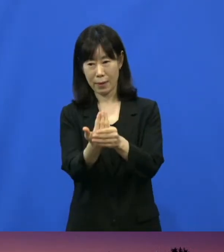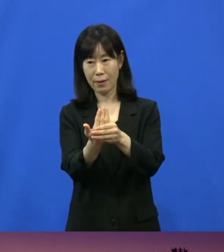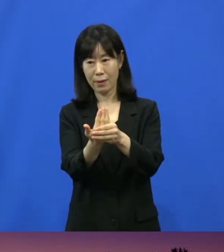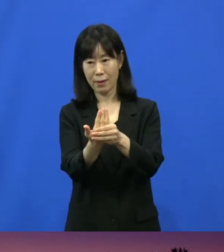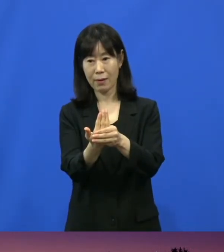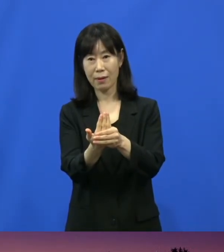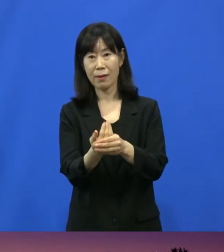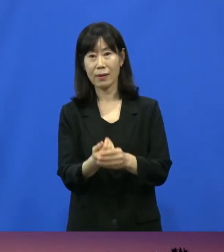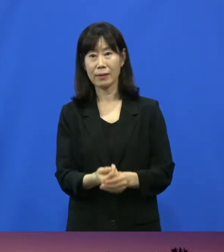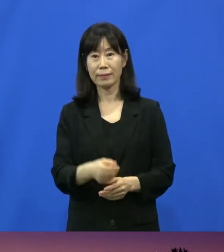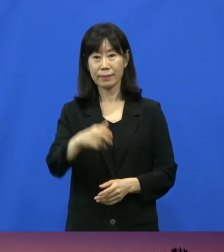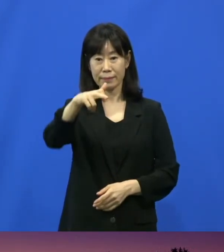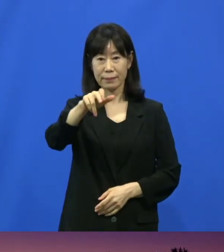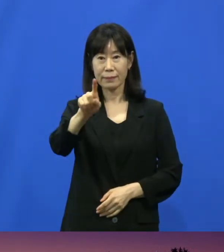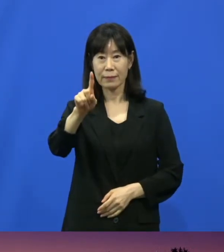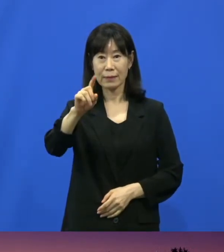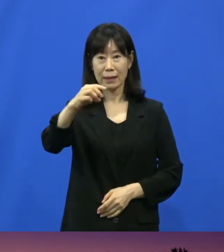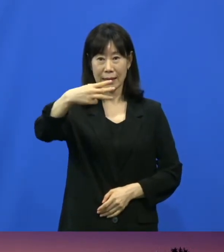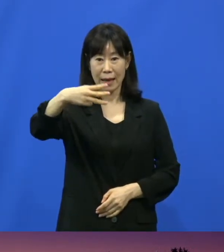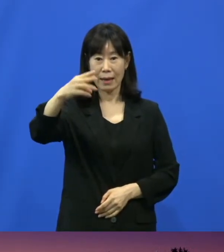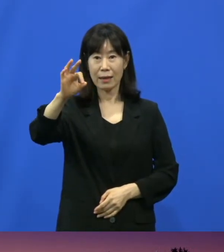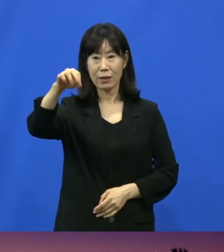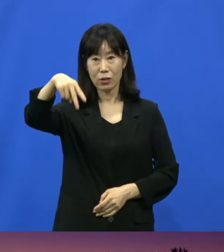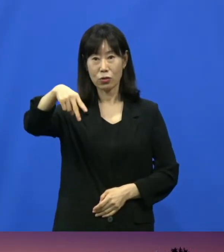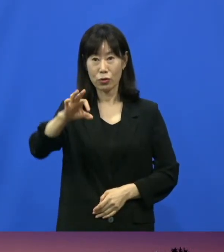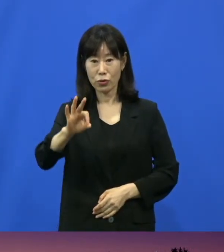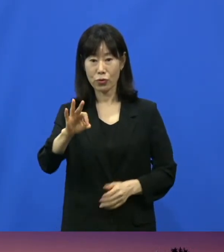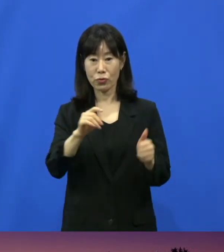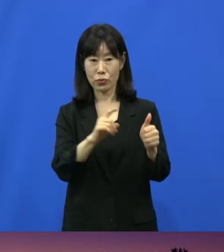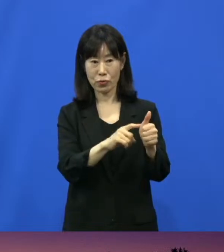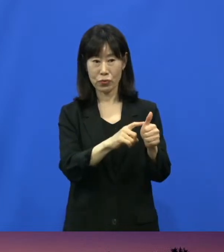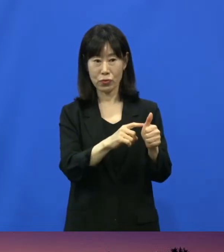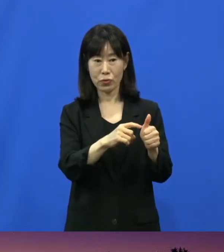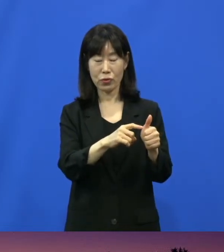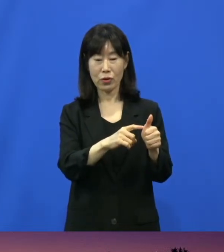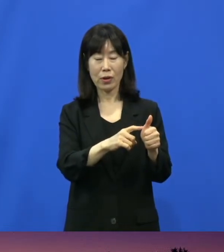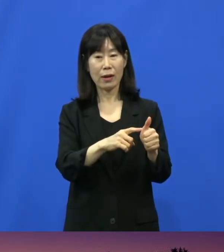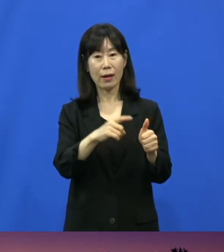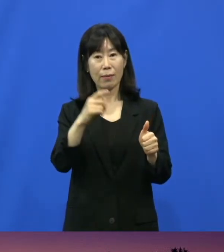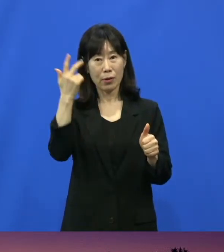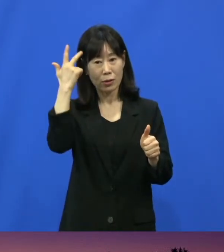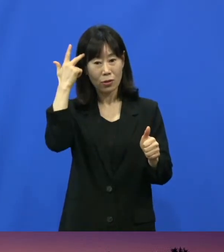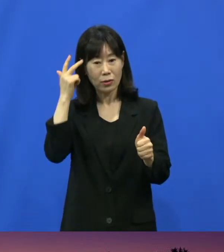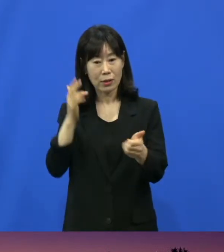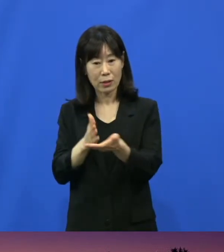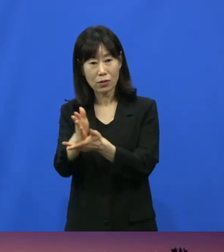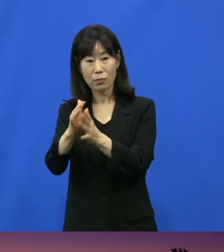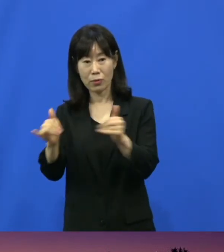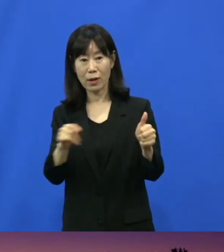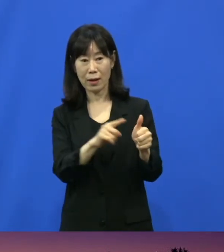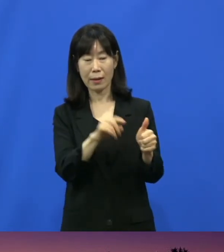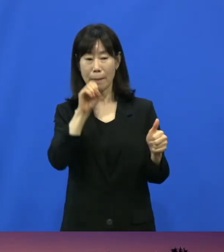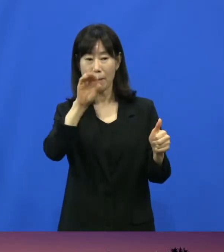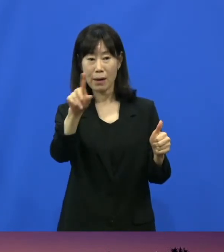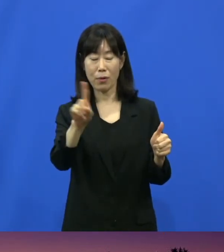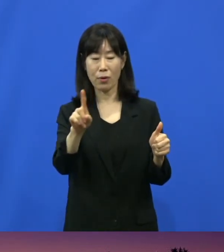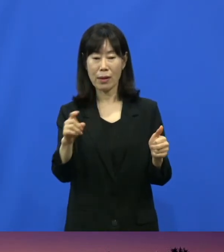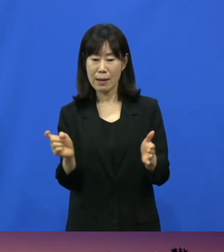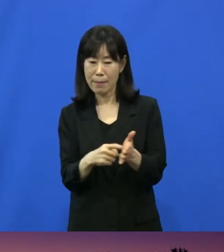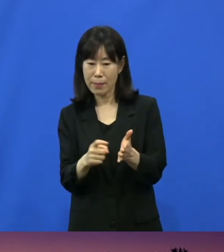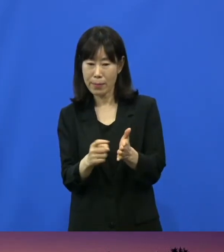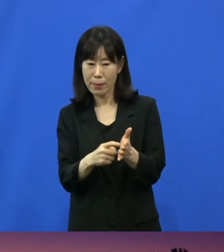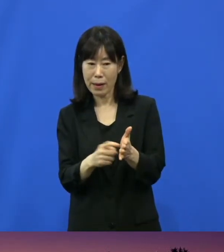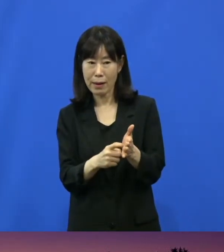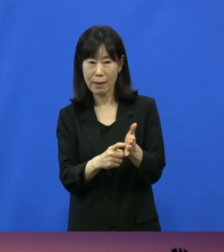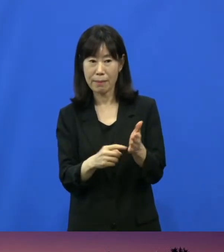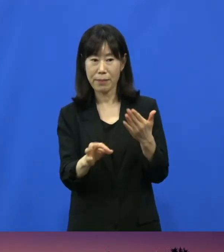이 칼 융이라고 유명한 기독교 정신의학자였죠. 그는 이런 얘기예요. 서두르면 악마가 되는 게